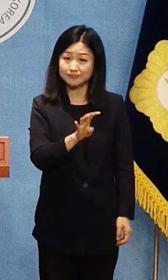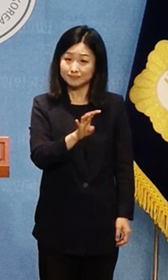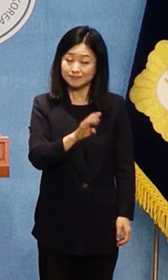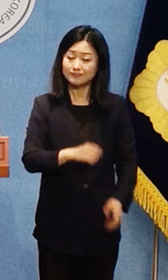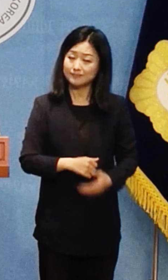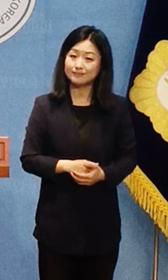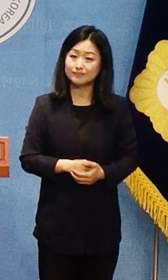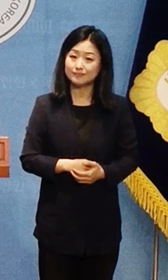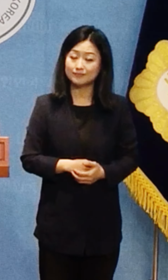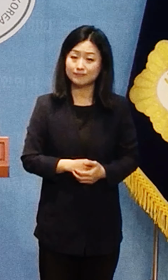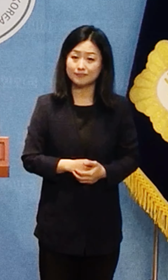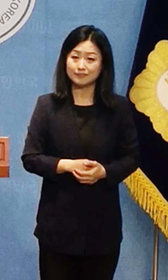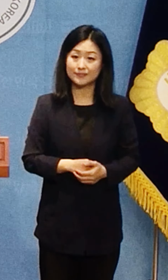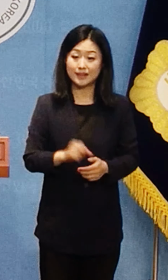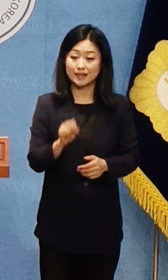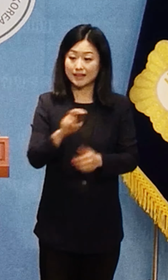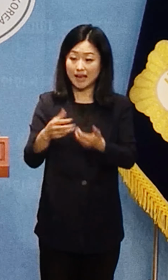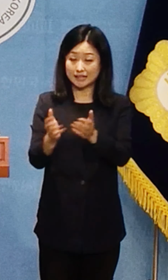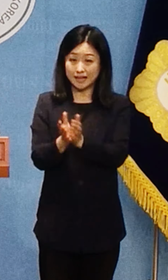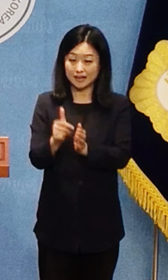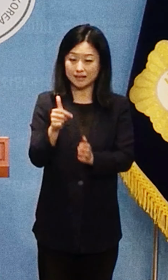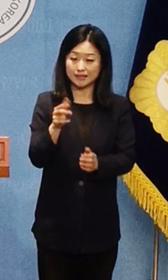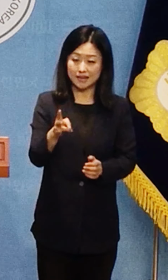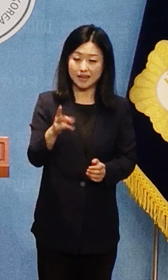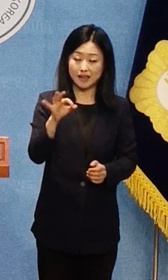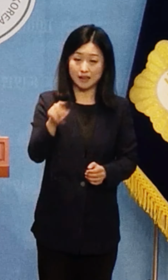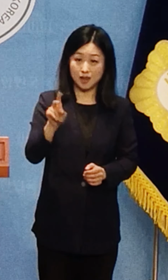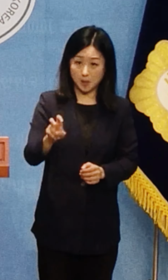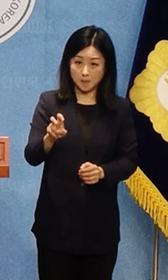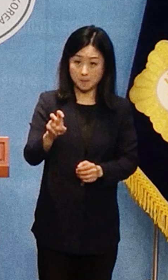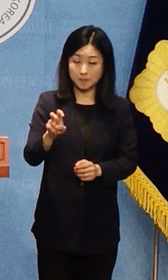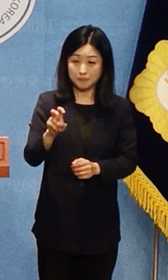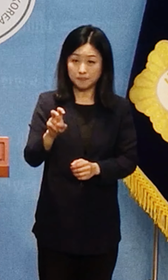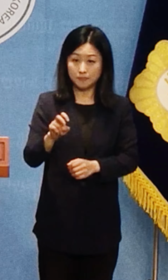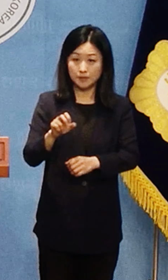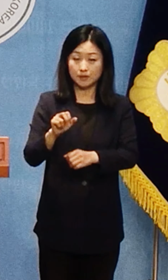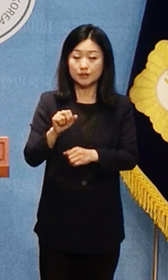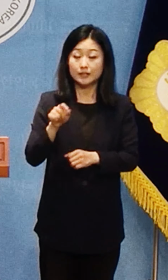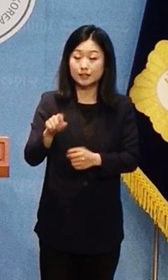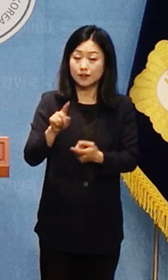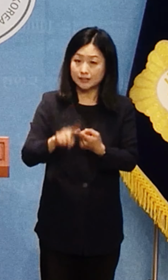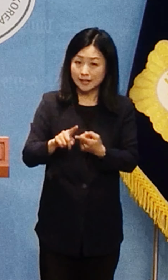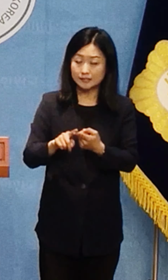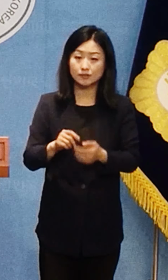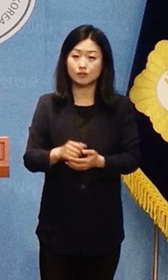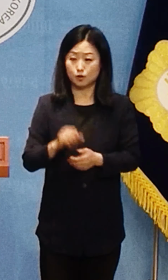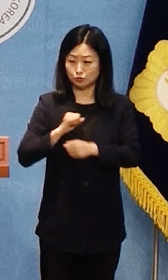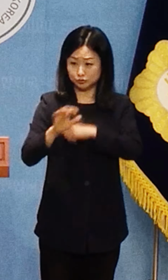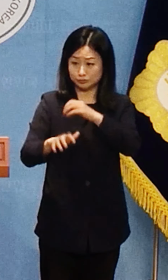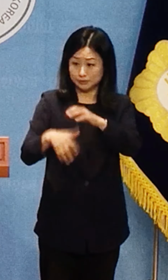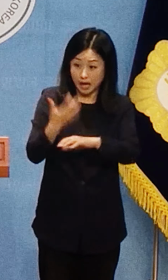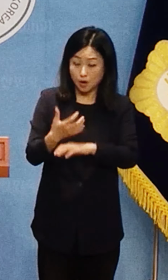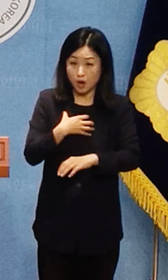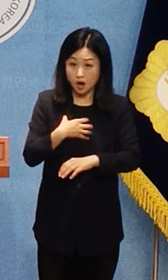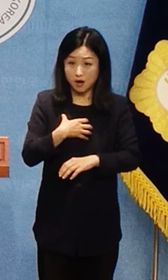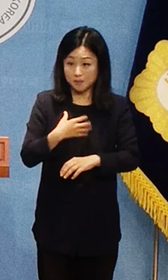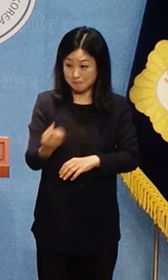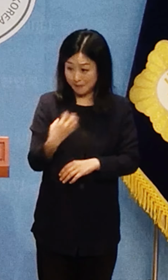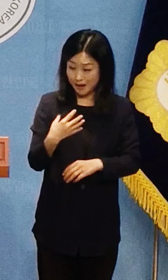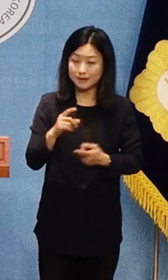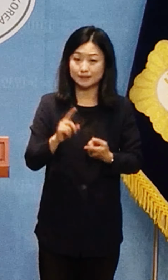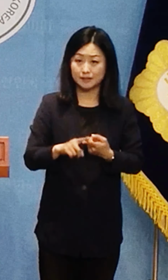모르겠습니다 제일 야당의 개엄 경계경보 발령이 못마땅하면 전혀 사실이 아닌 엉뚱한 주장을 하고 있다고